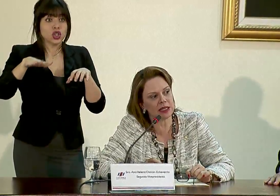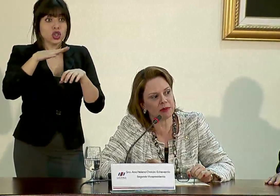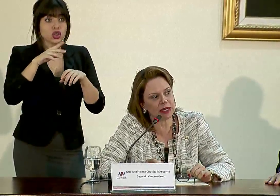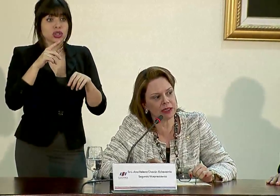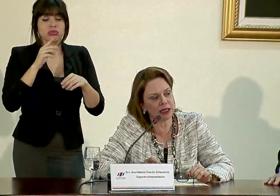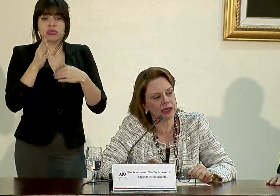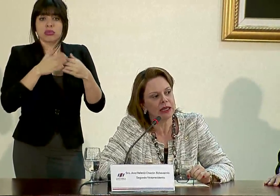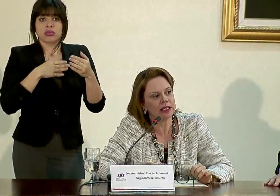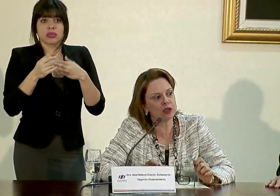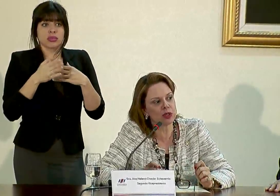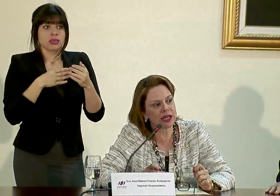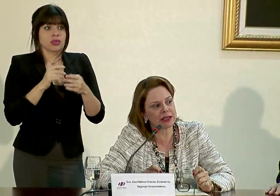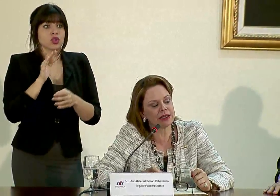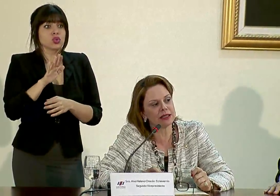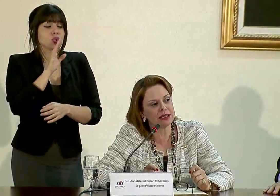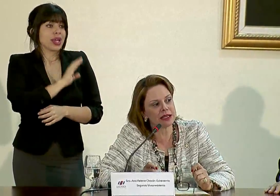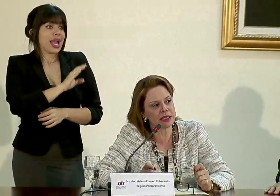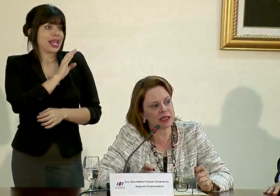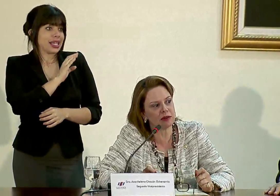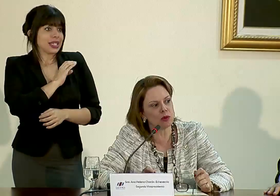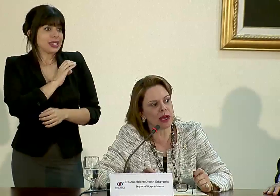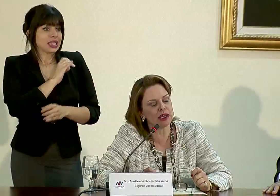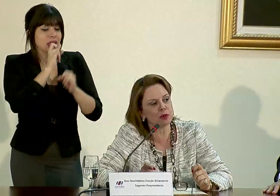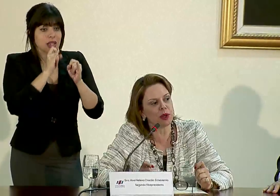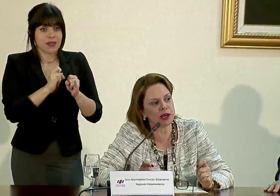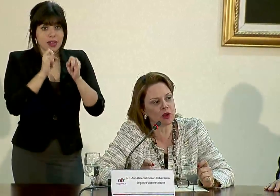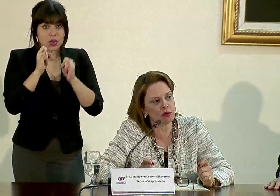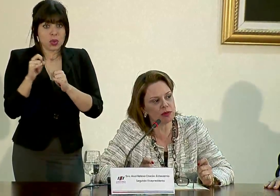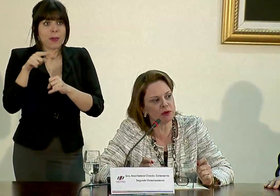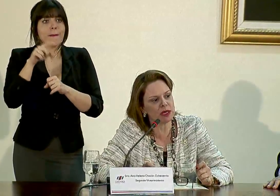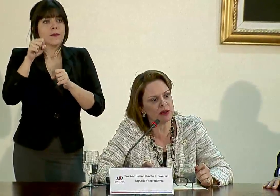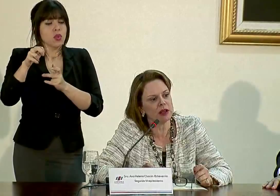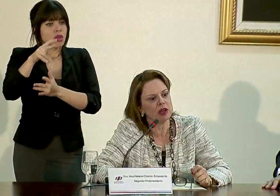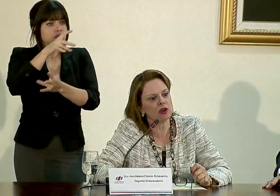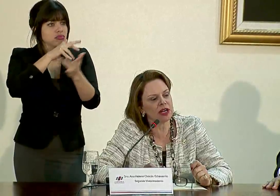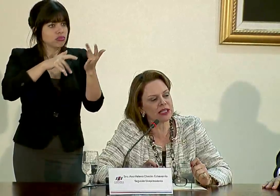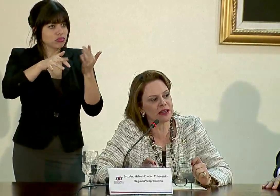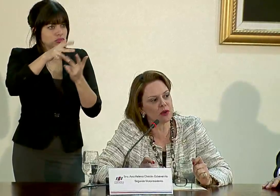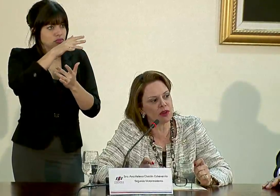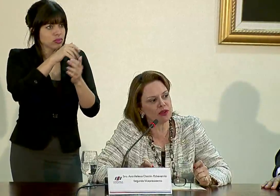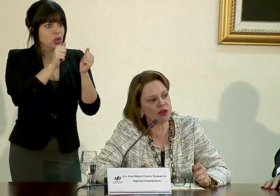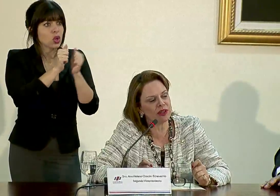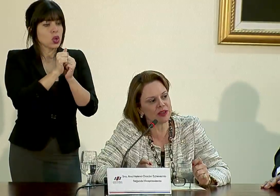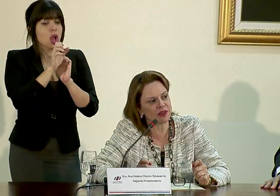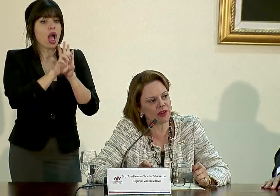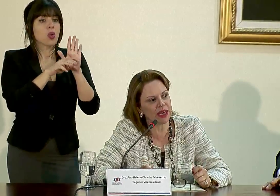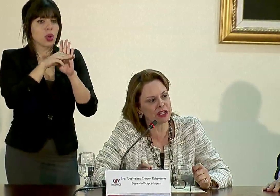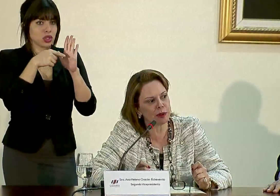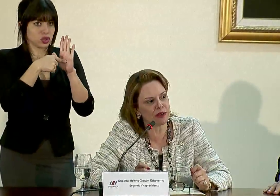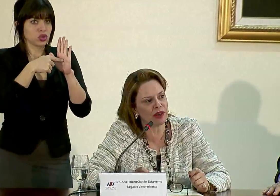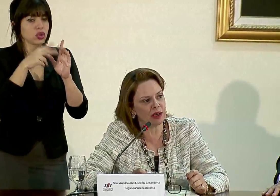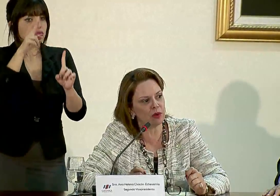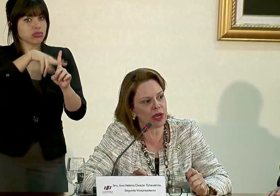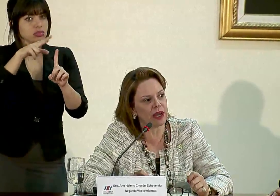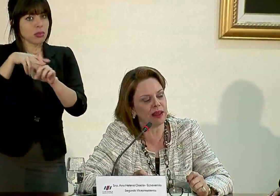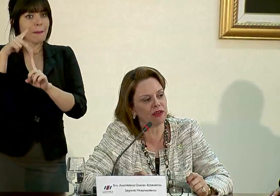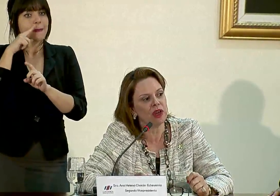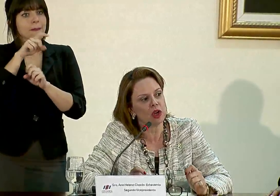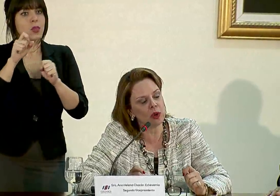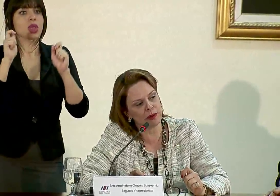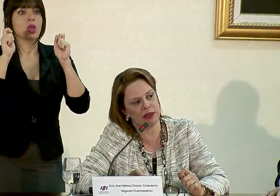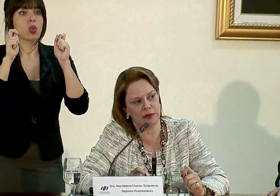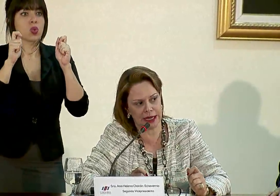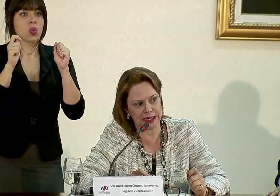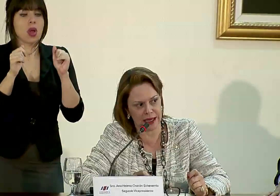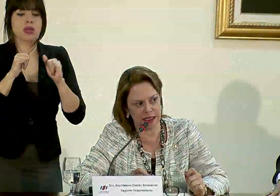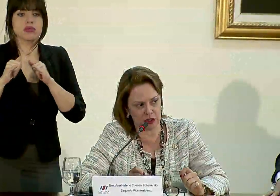indistintamente de sus características individuales puedan convivir con las adecuaciones necesarias para ser educadas